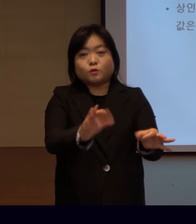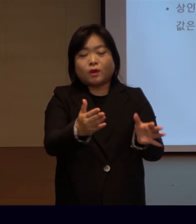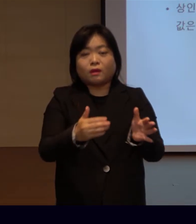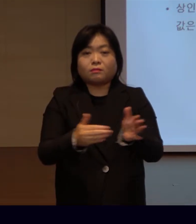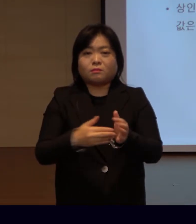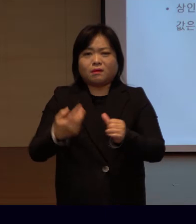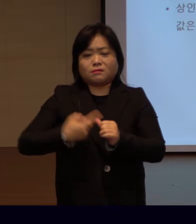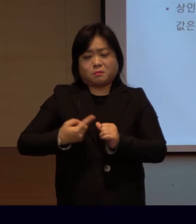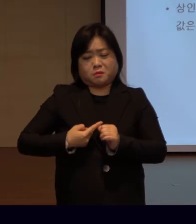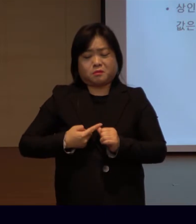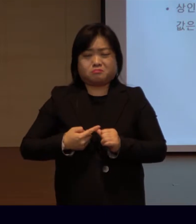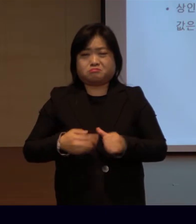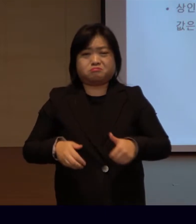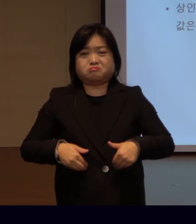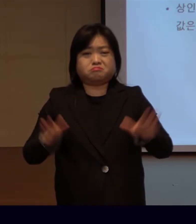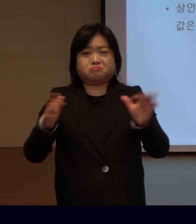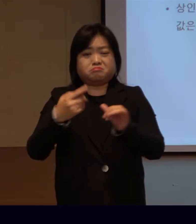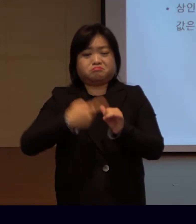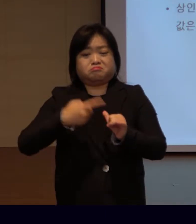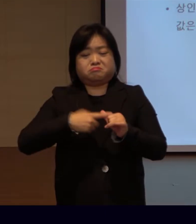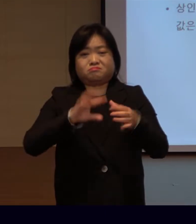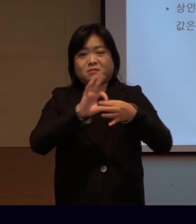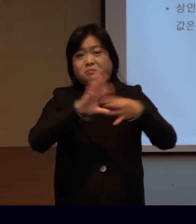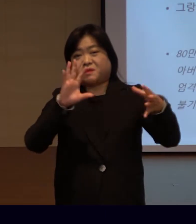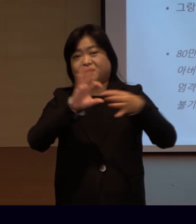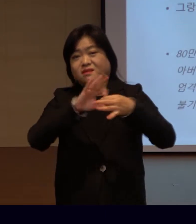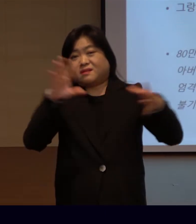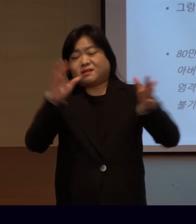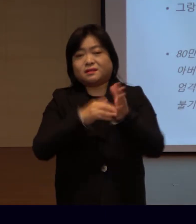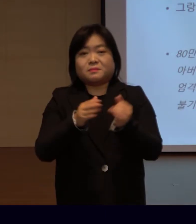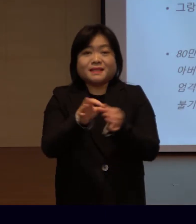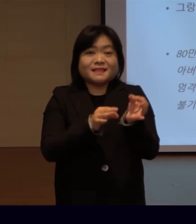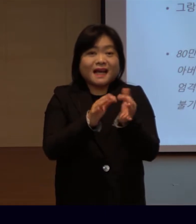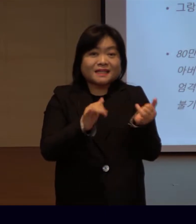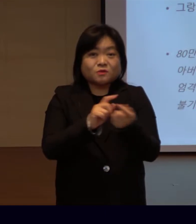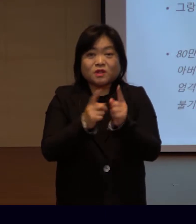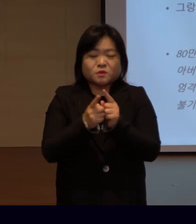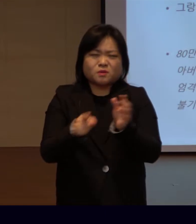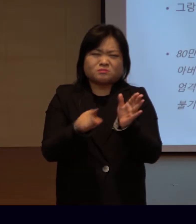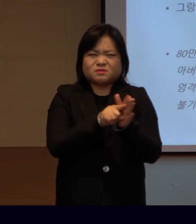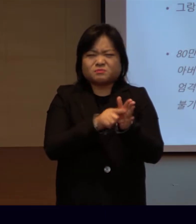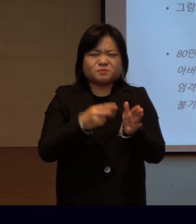뭐 이렇게 그 상인들 간의 어떤 신의도 없습니다.